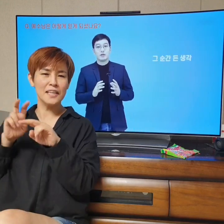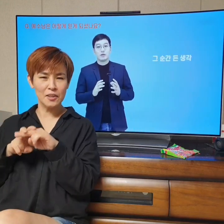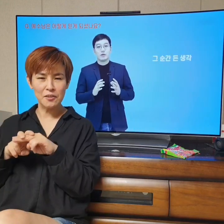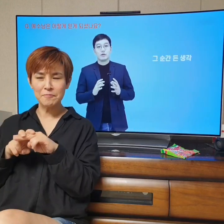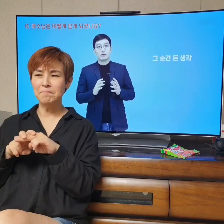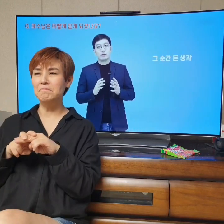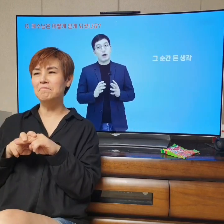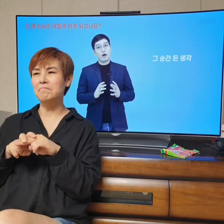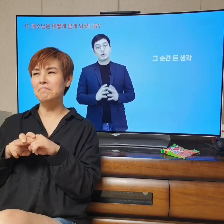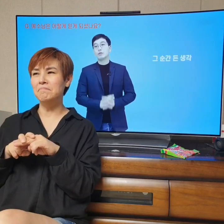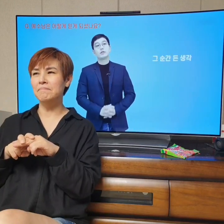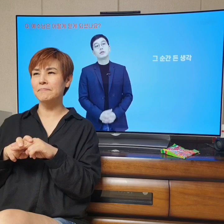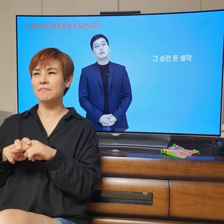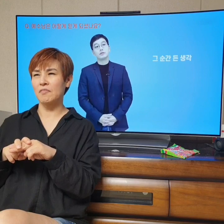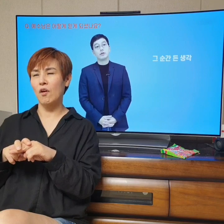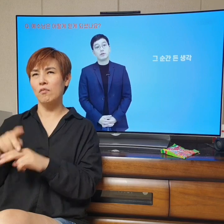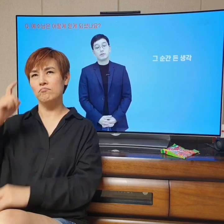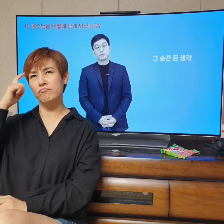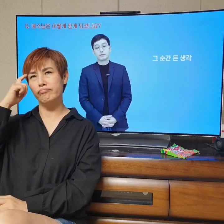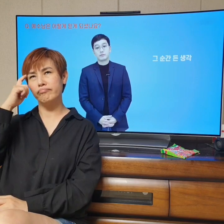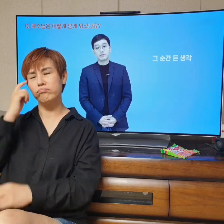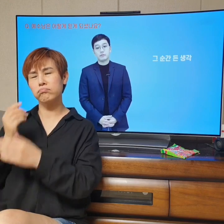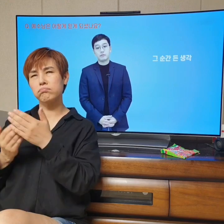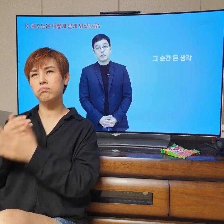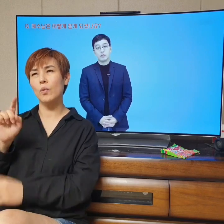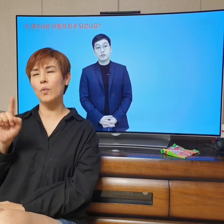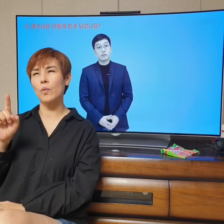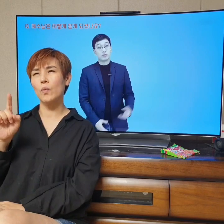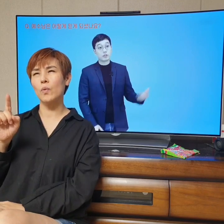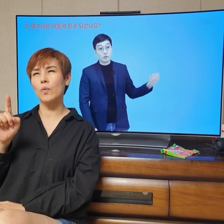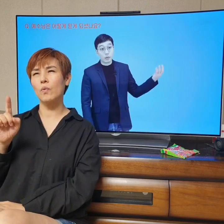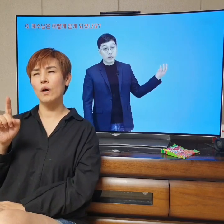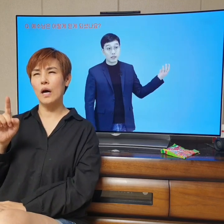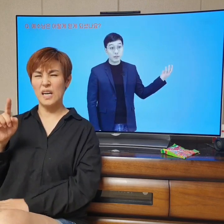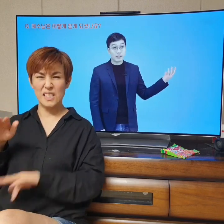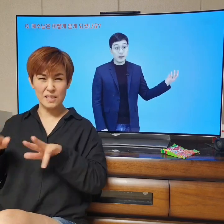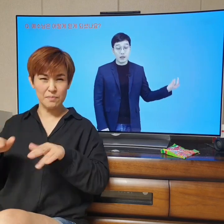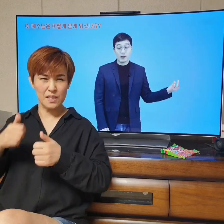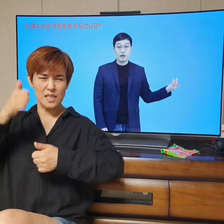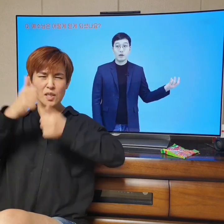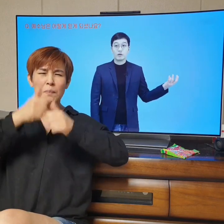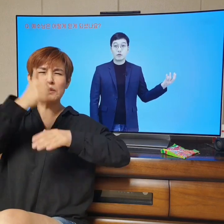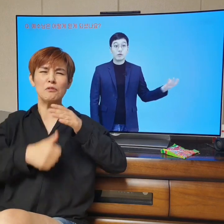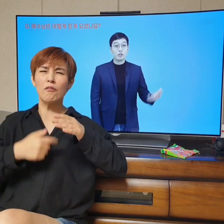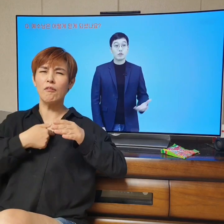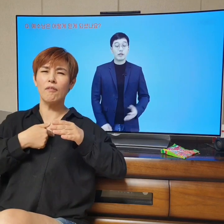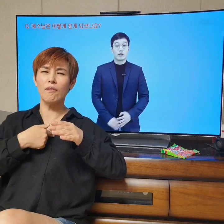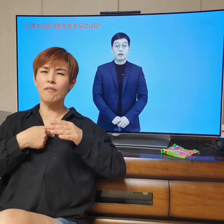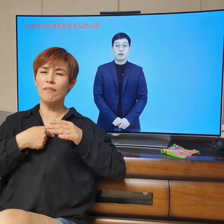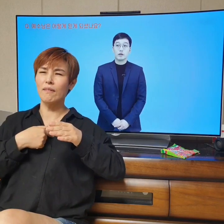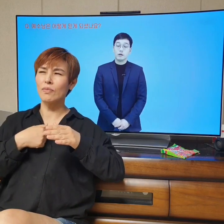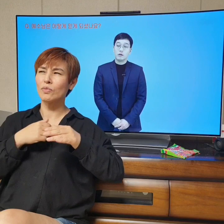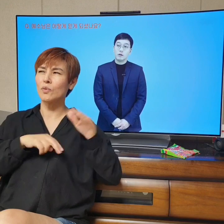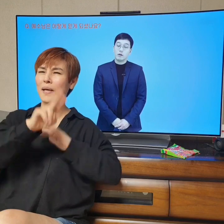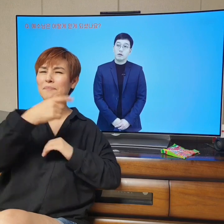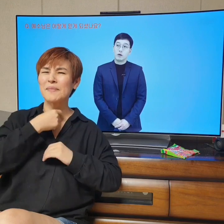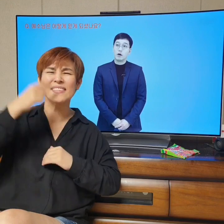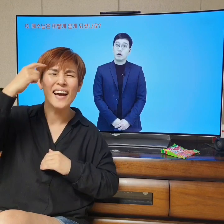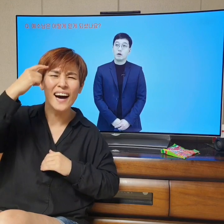앉아서 그런 생각이 드는 거예요. 시험 들어서 지금 도망가야 될 판인데 그런 거 이전에